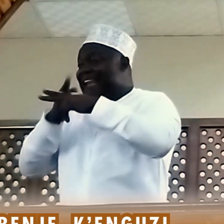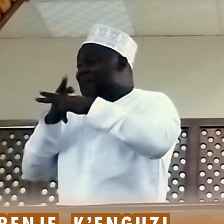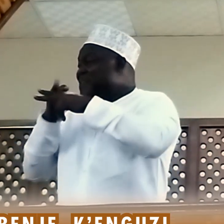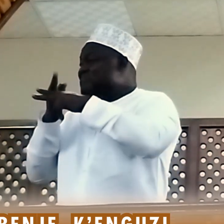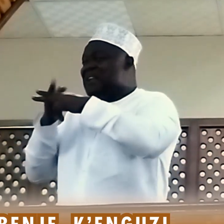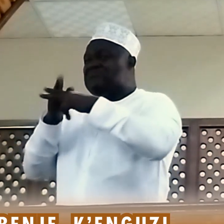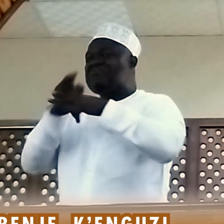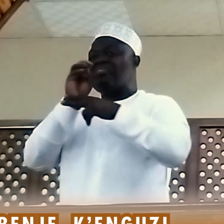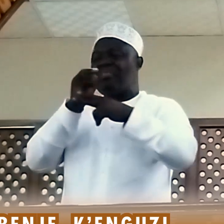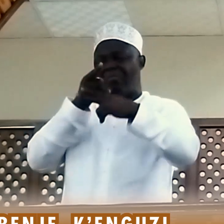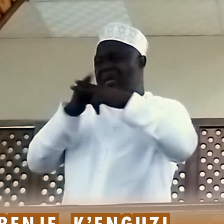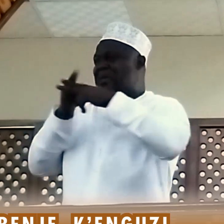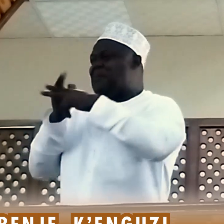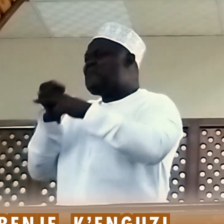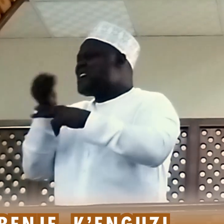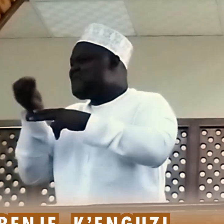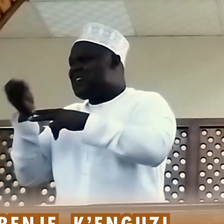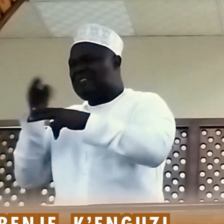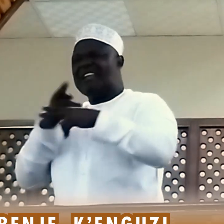bweba ogituumya eki waliwo